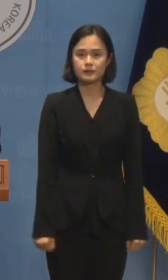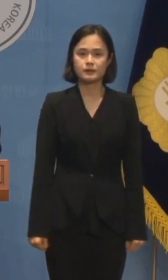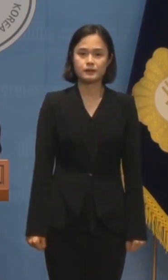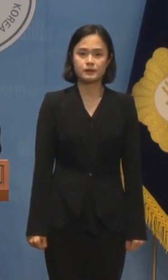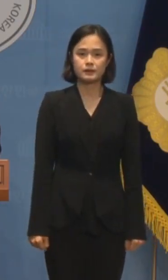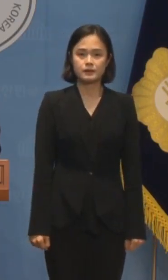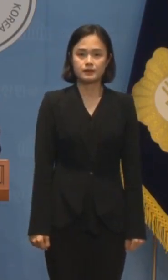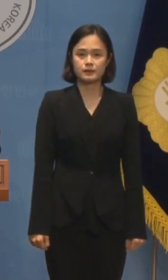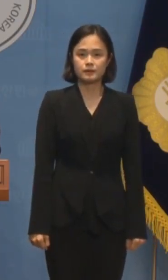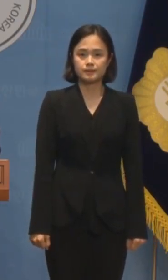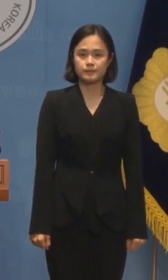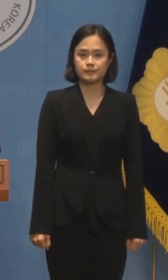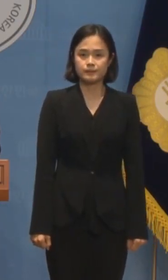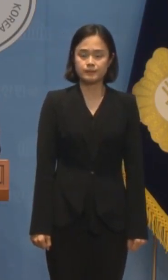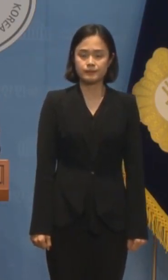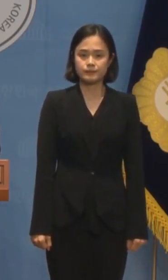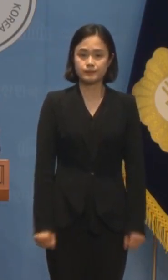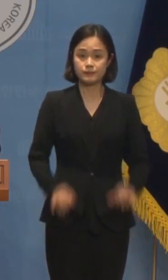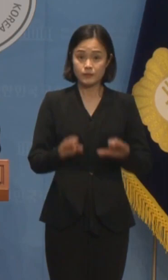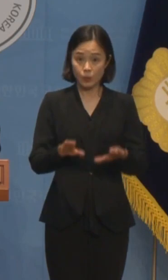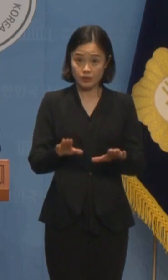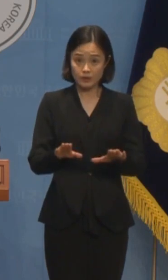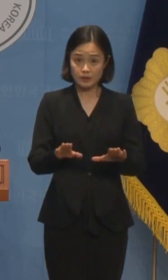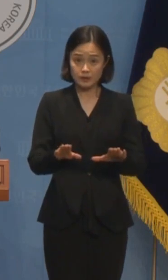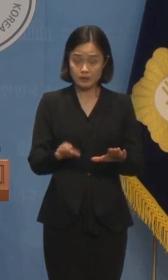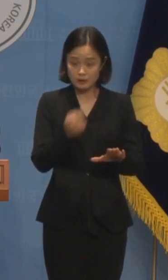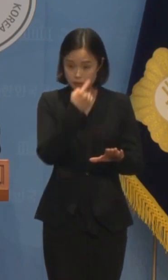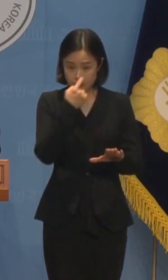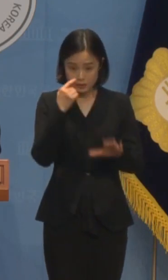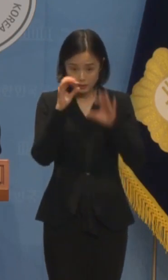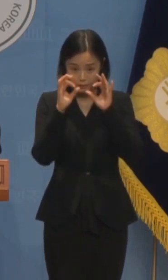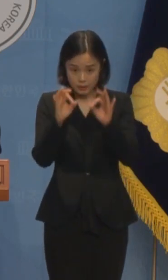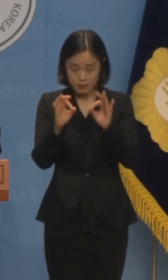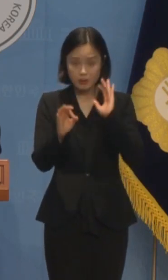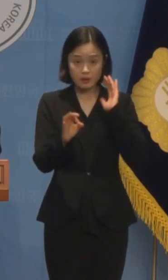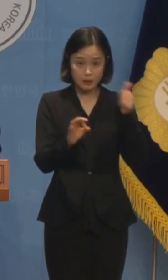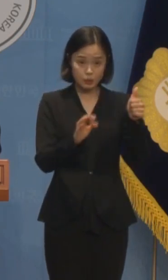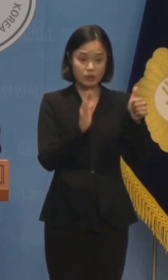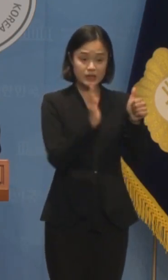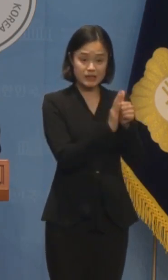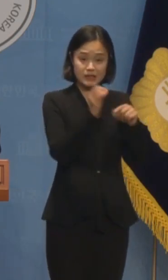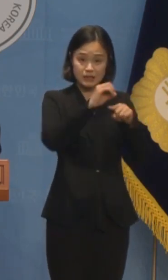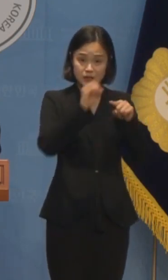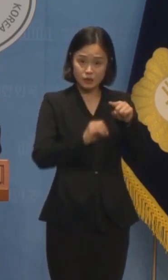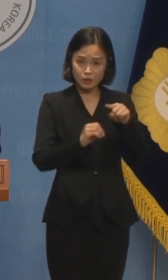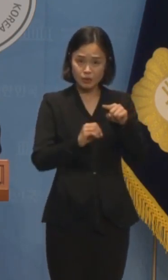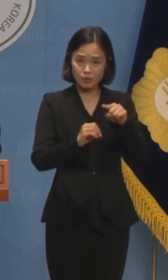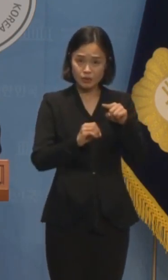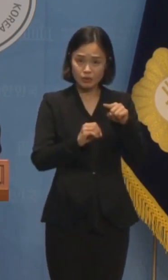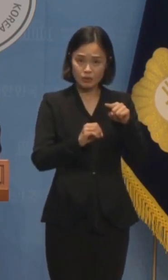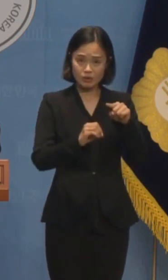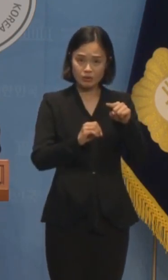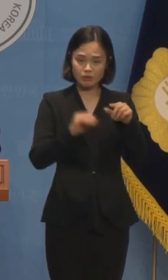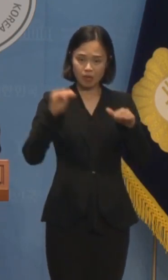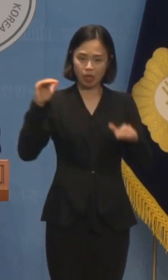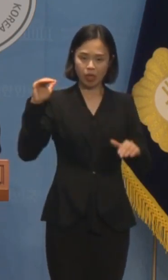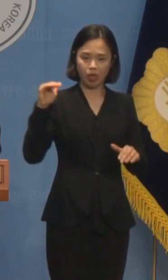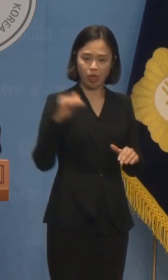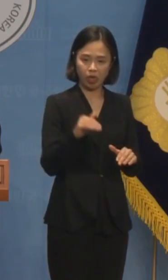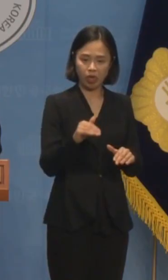더욱이 오늘 대통령 지지율이 19%로 10%로 취임